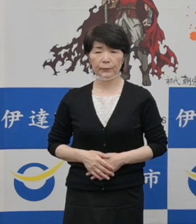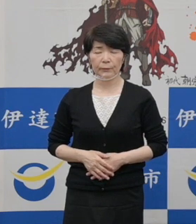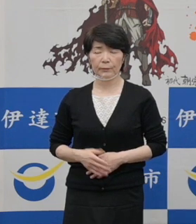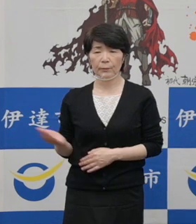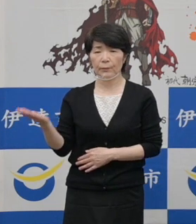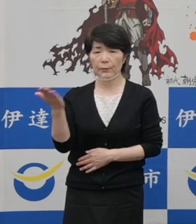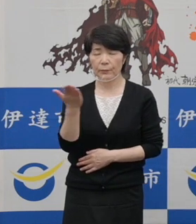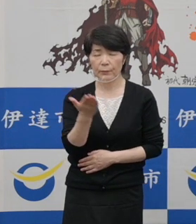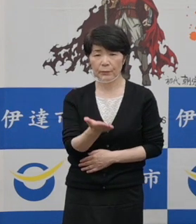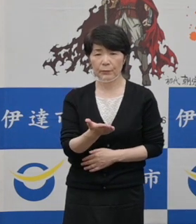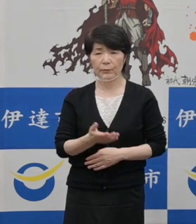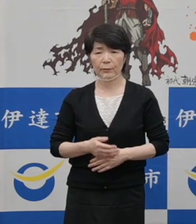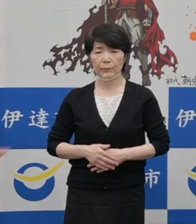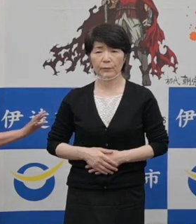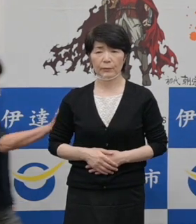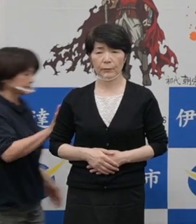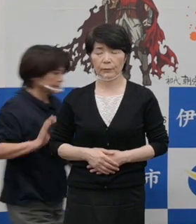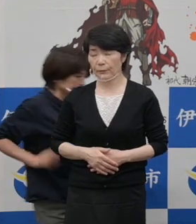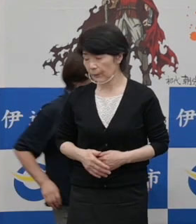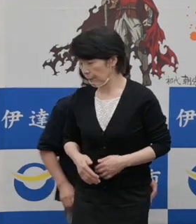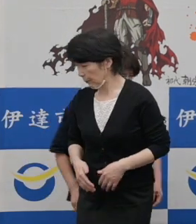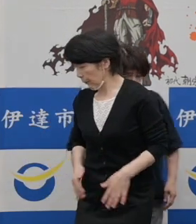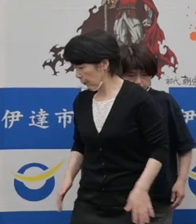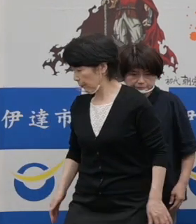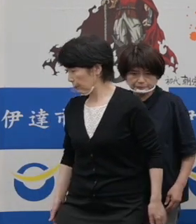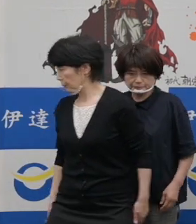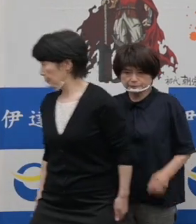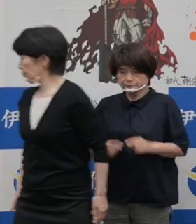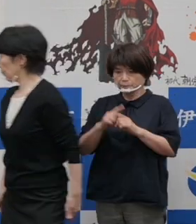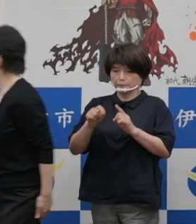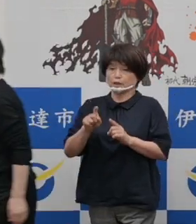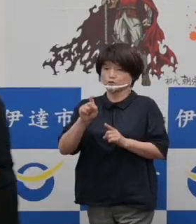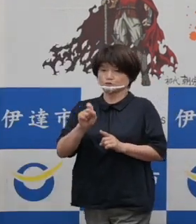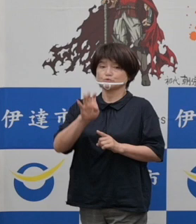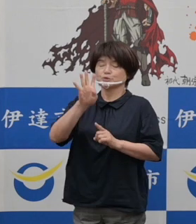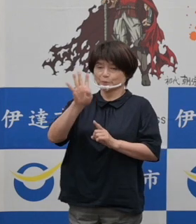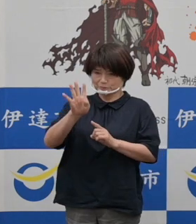続きまして14ページ